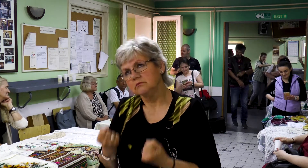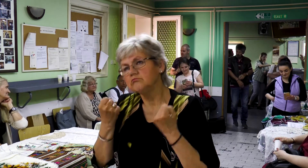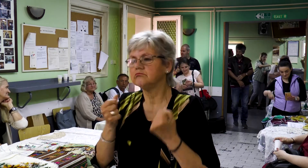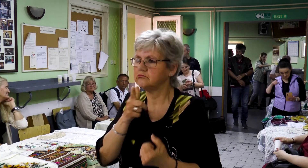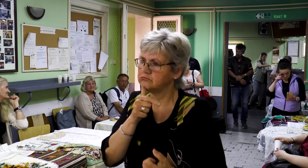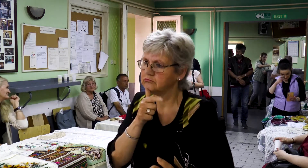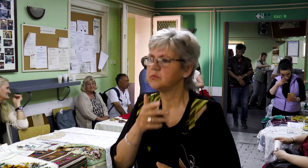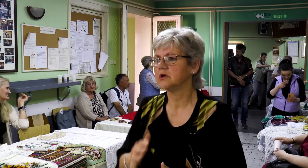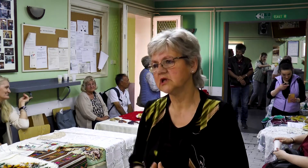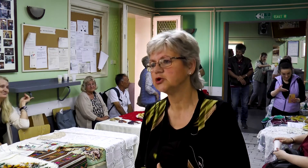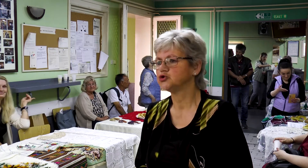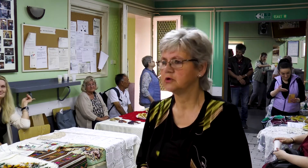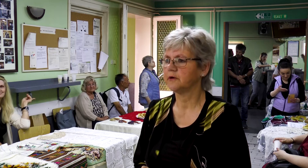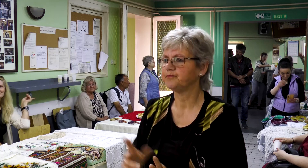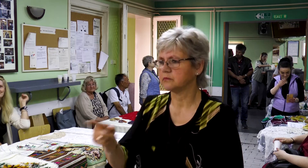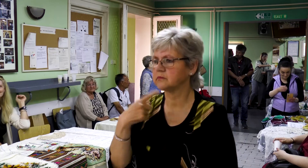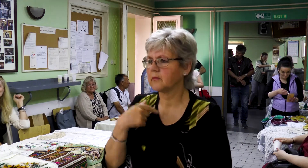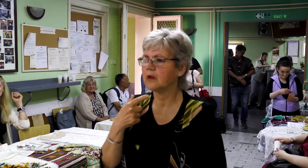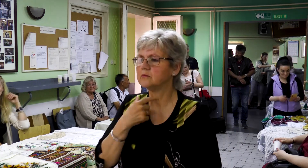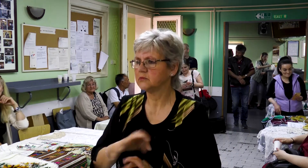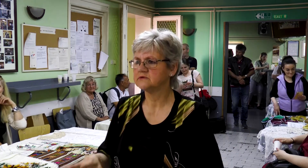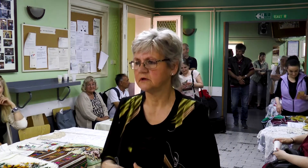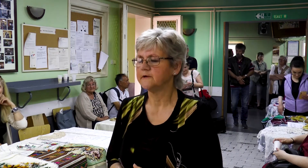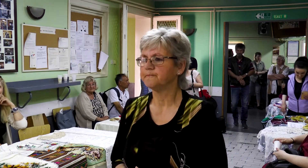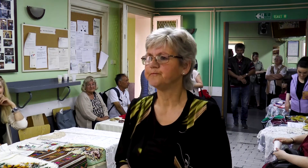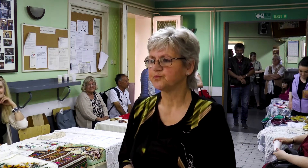Prvi put se organizuje radionica